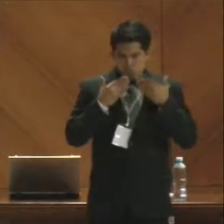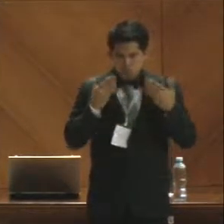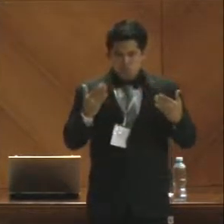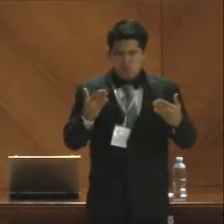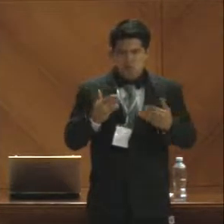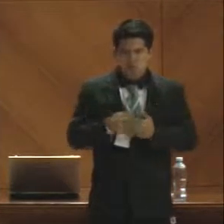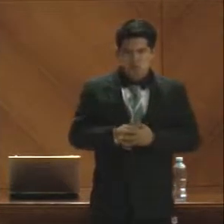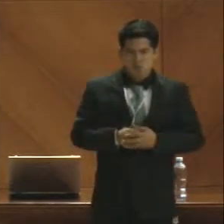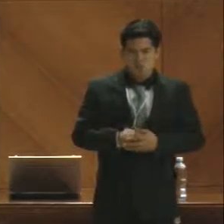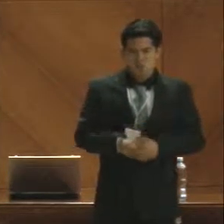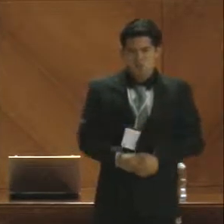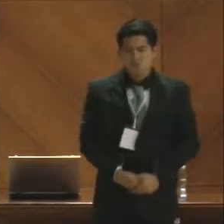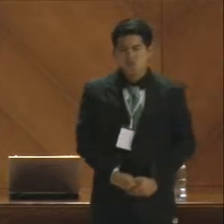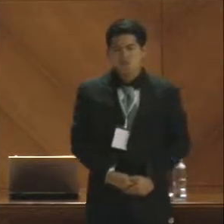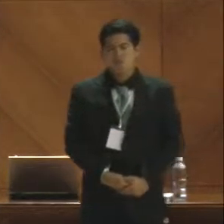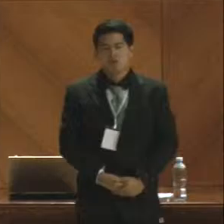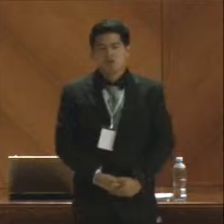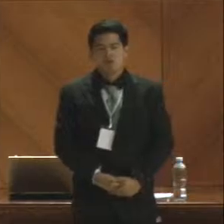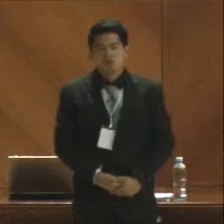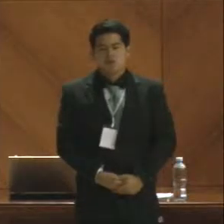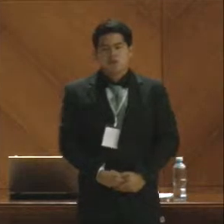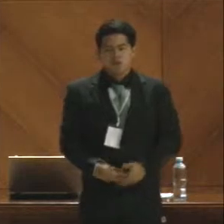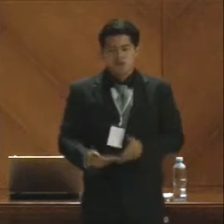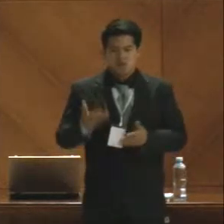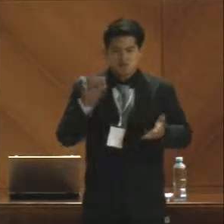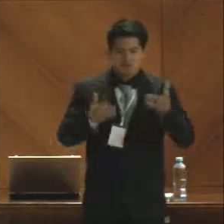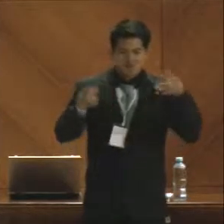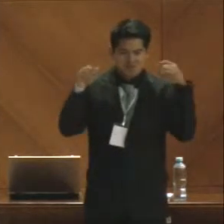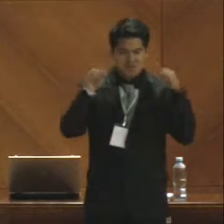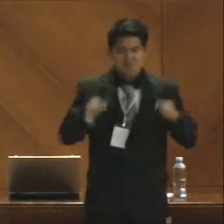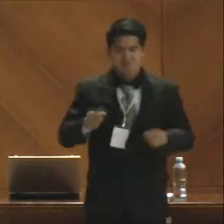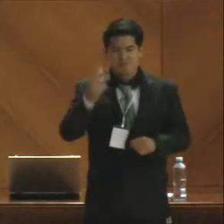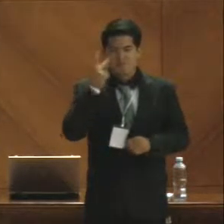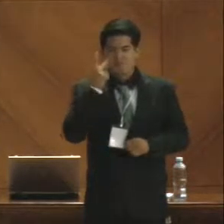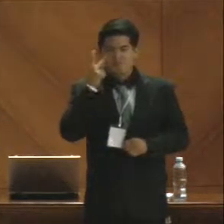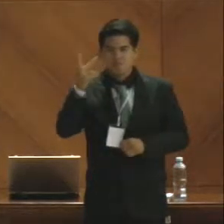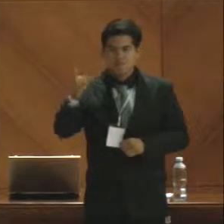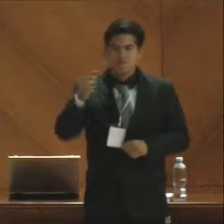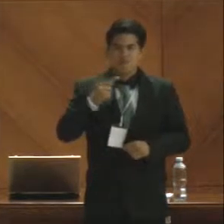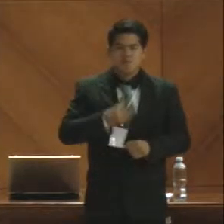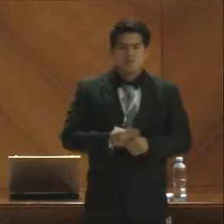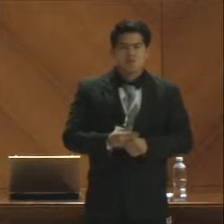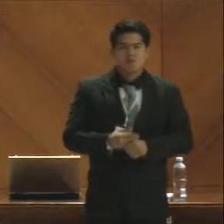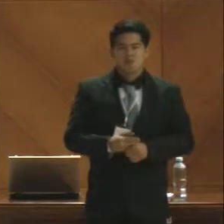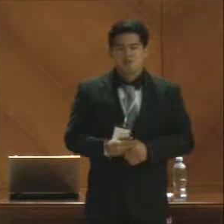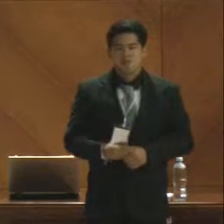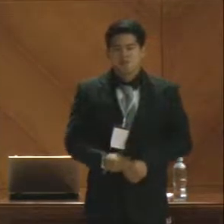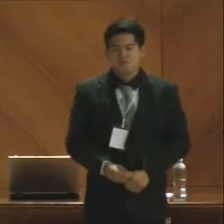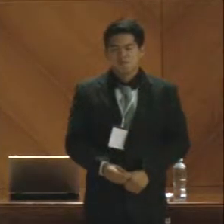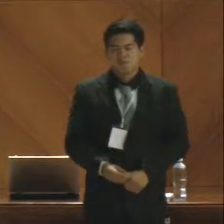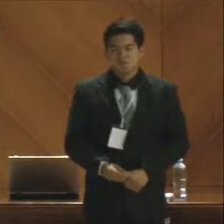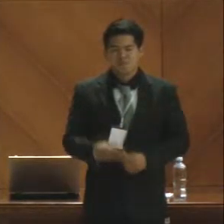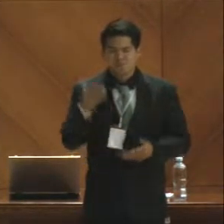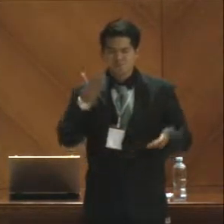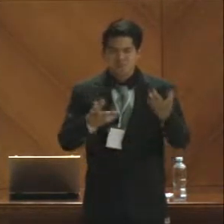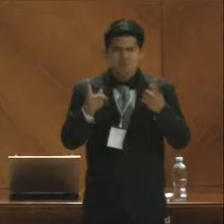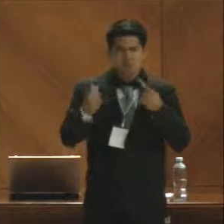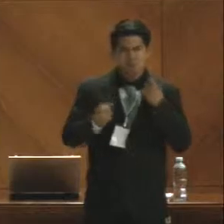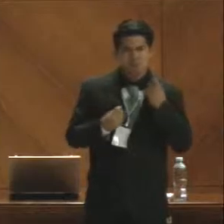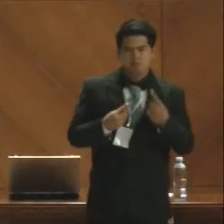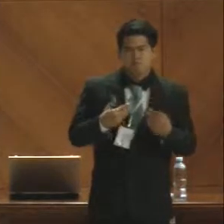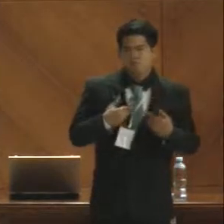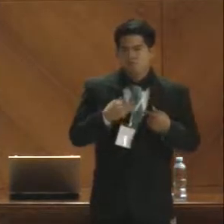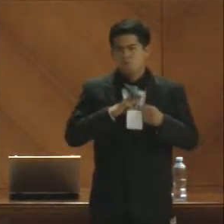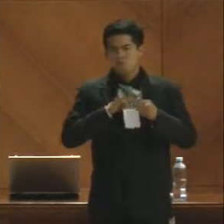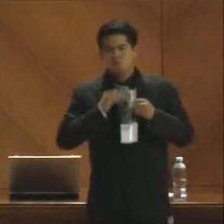que es lo que les hablé al principio. Y ya van a poder cuestionarse la tecnología que estamos utilizando. ¿Sí? Cuestionarnos que cuando mando un correo